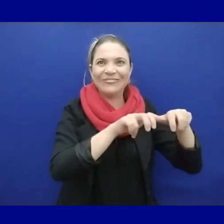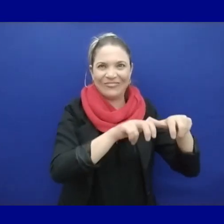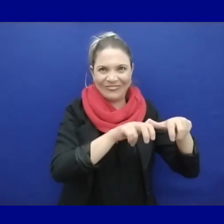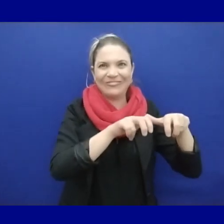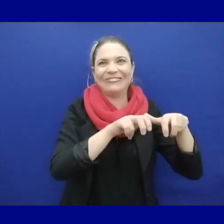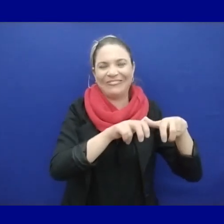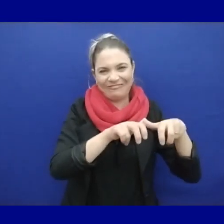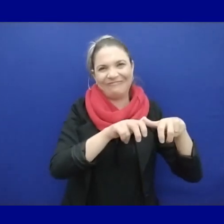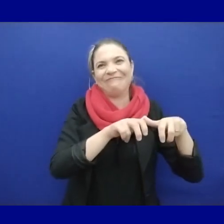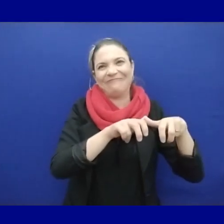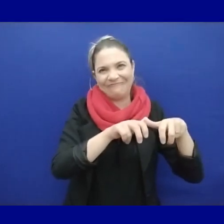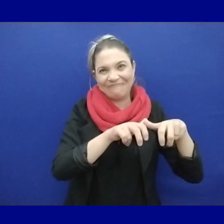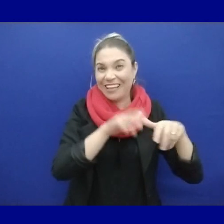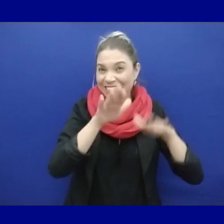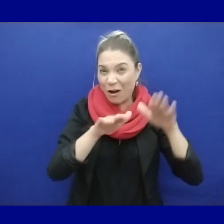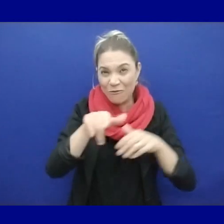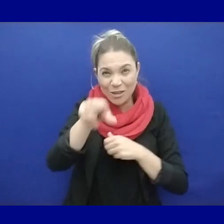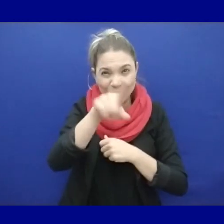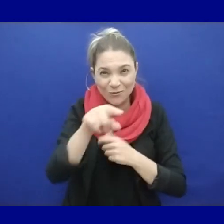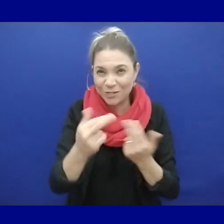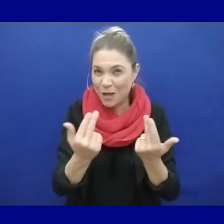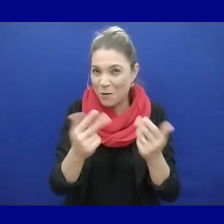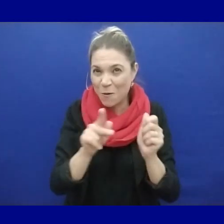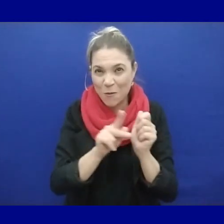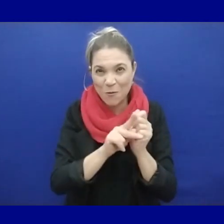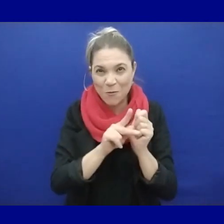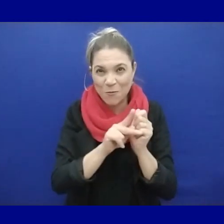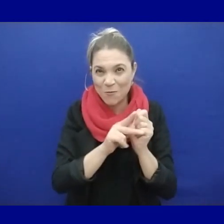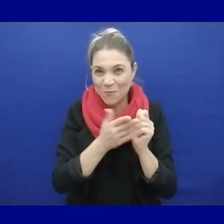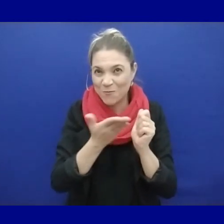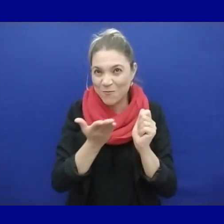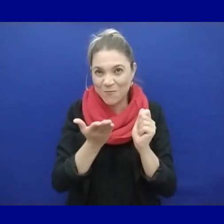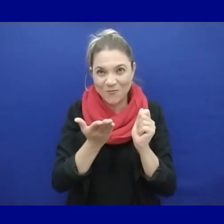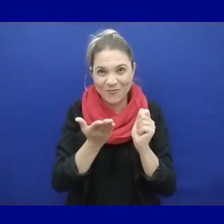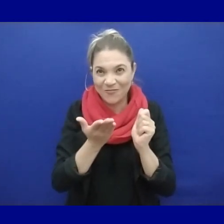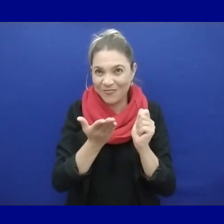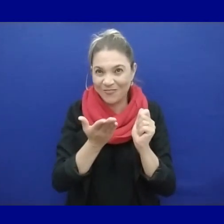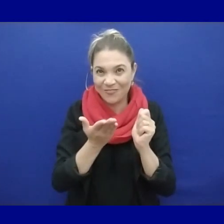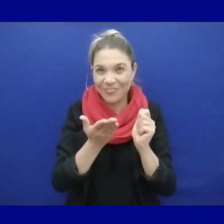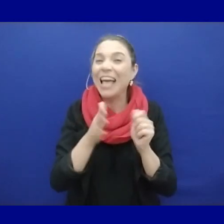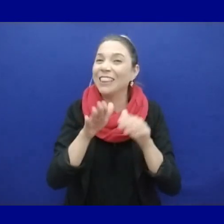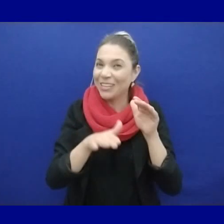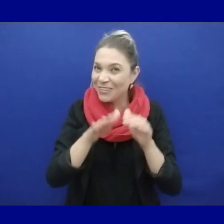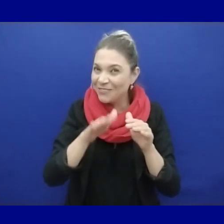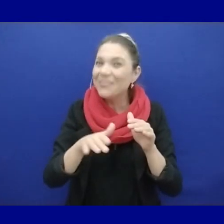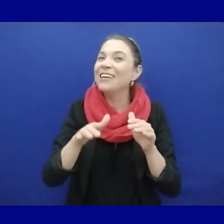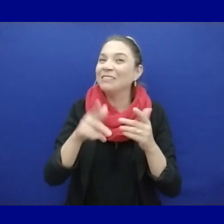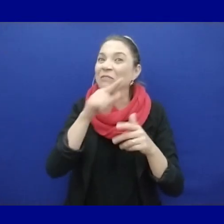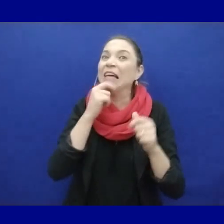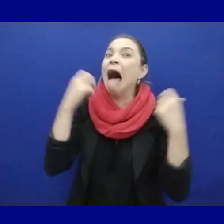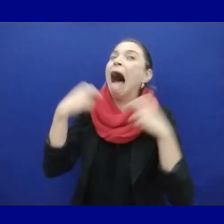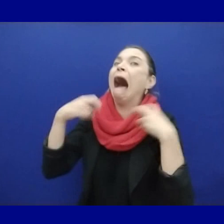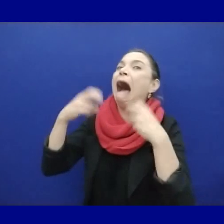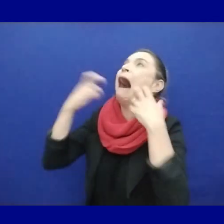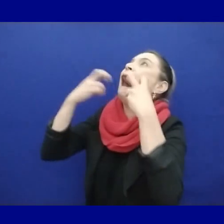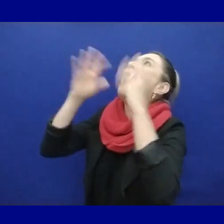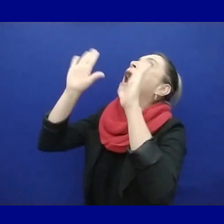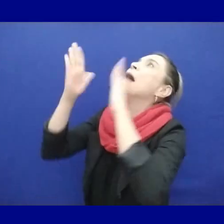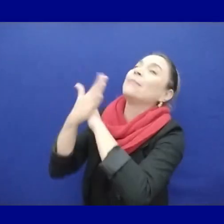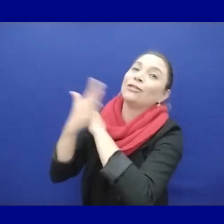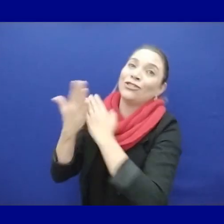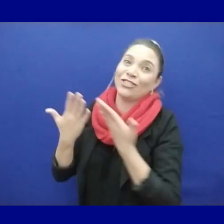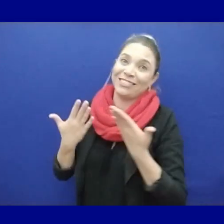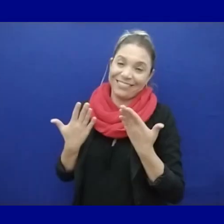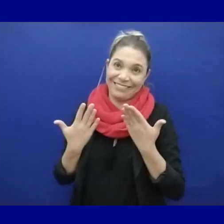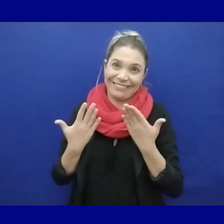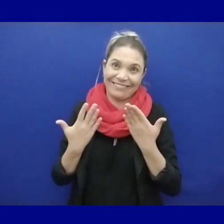meus medos, sabendo que Jesus se compadece dos aflitos. Mateus 9, verso 36,